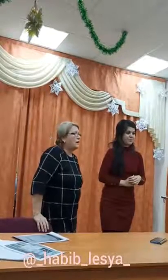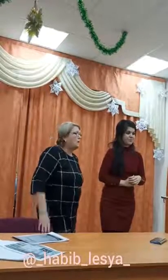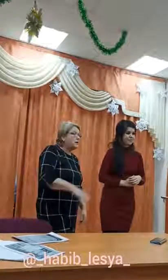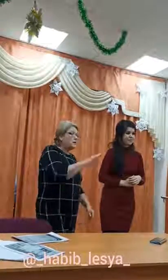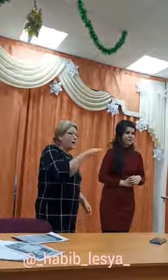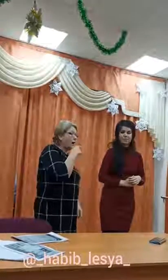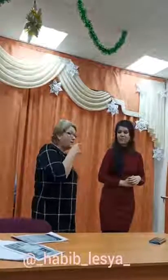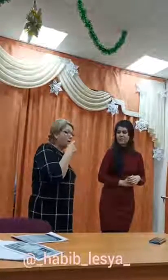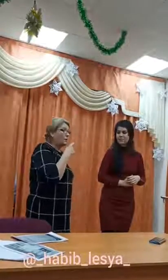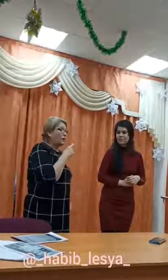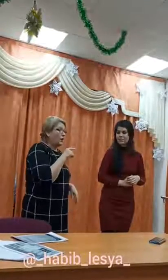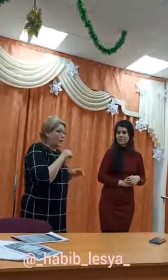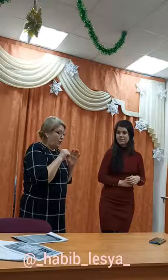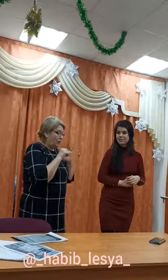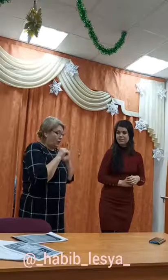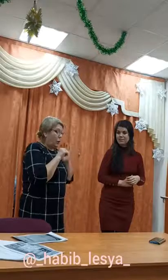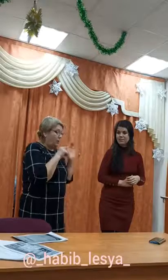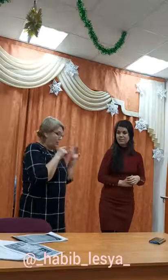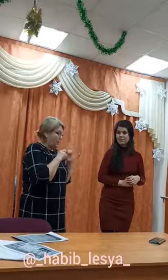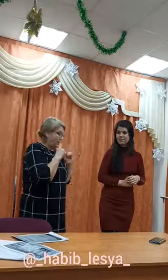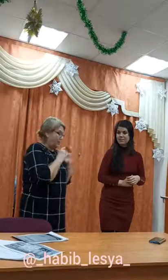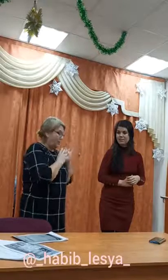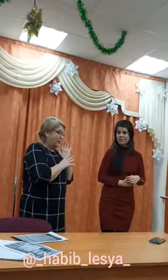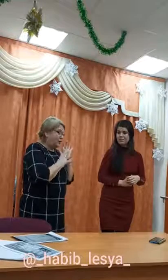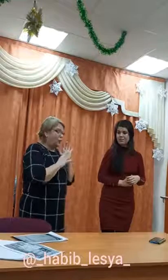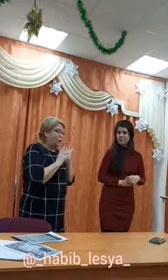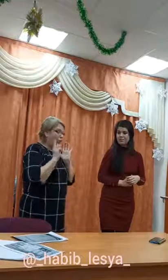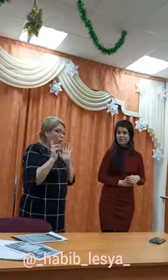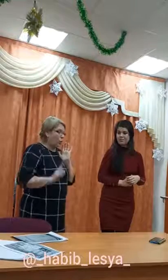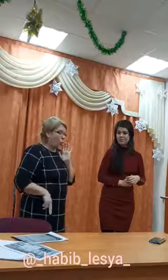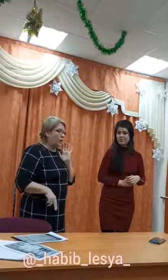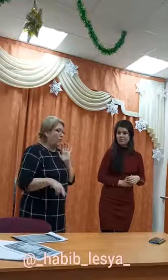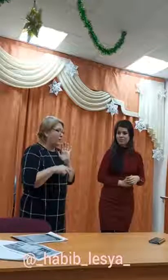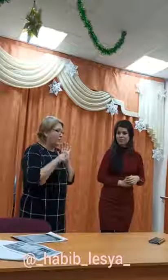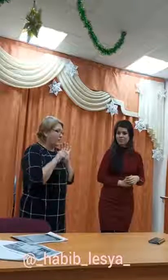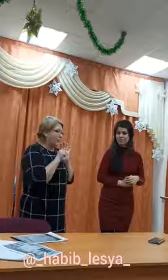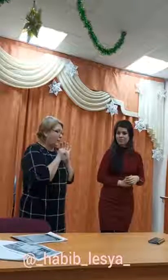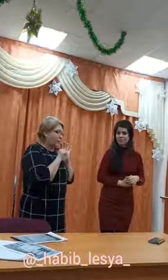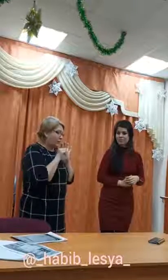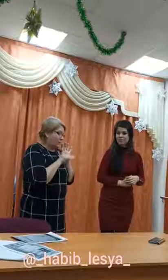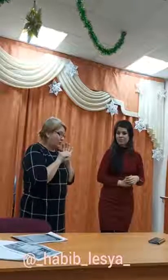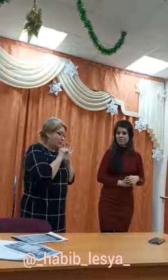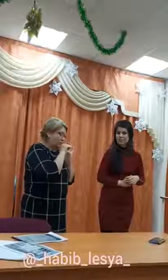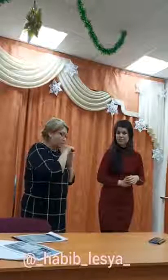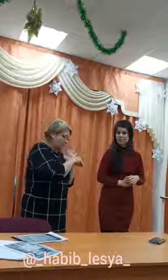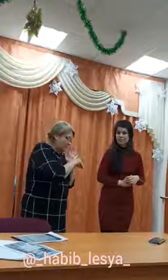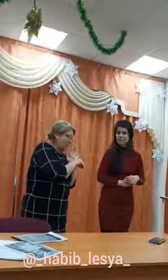Нет, говори. Вот она говорит, $90, 6 тысяч.